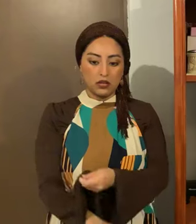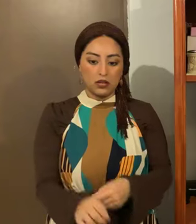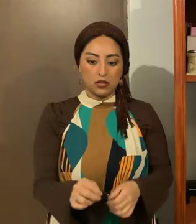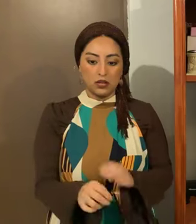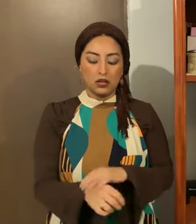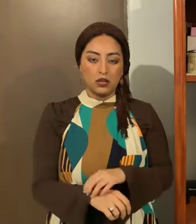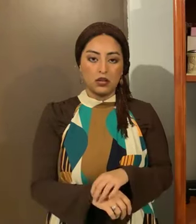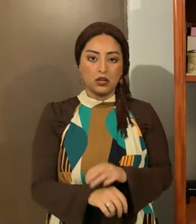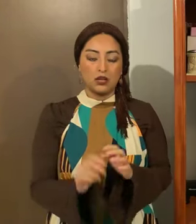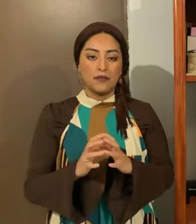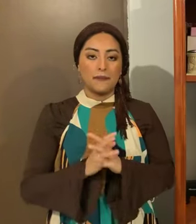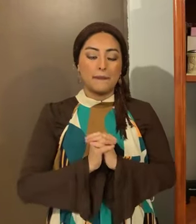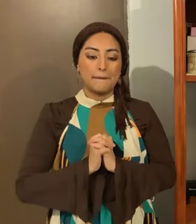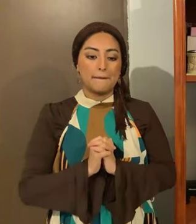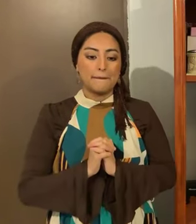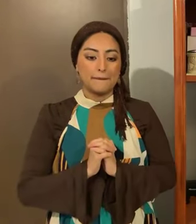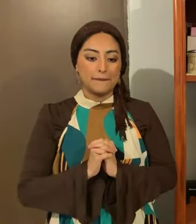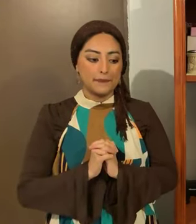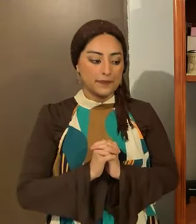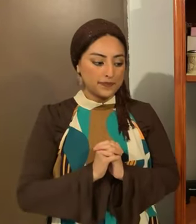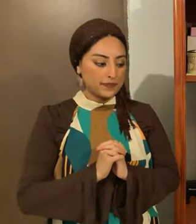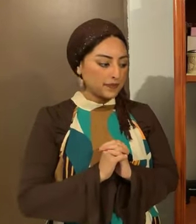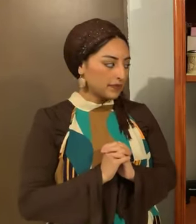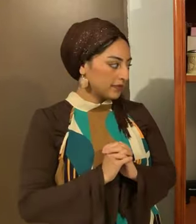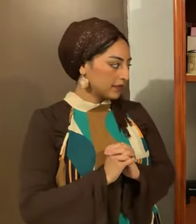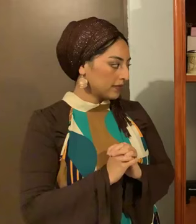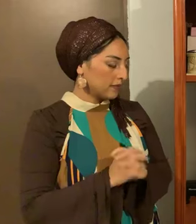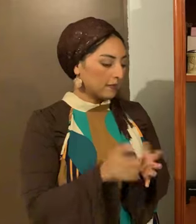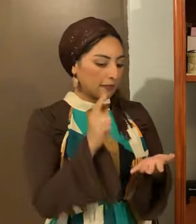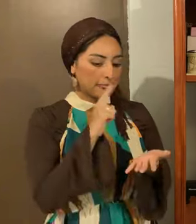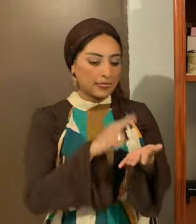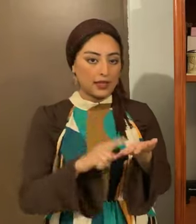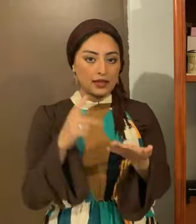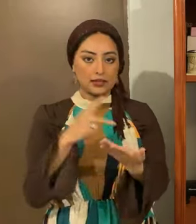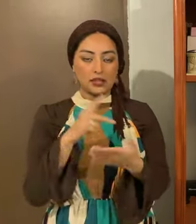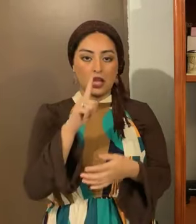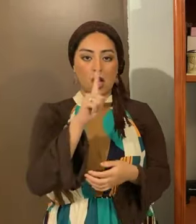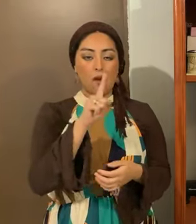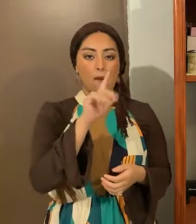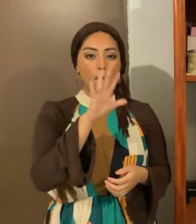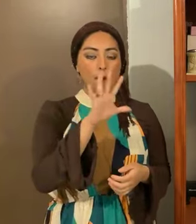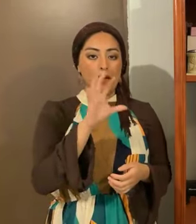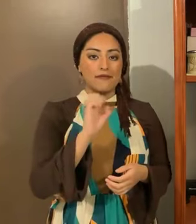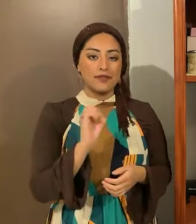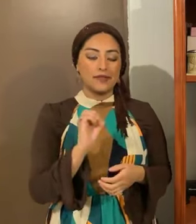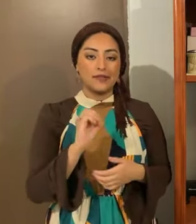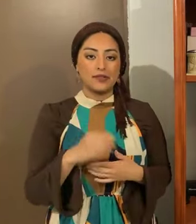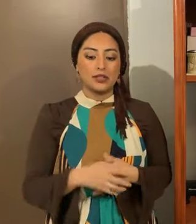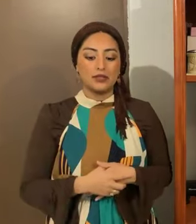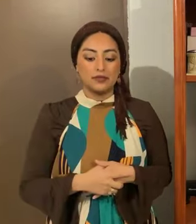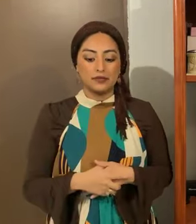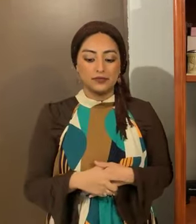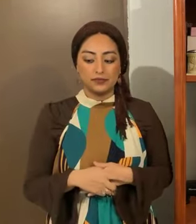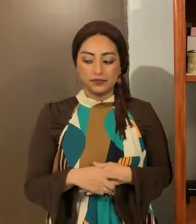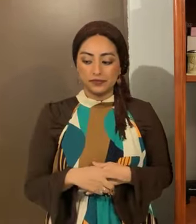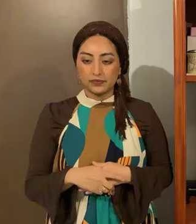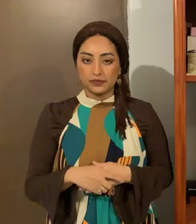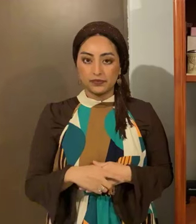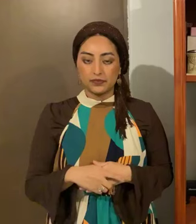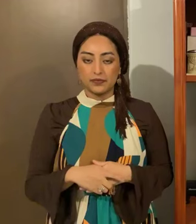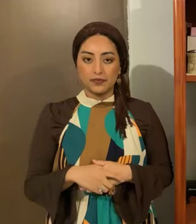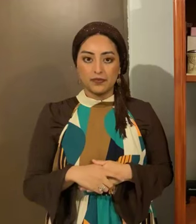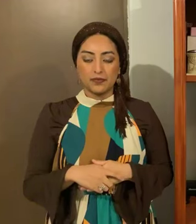todo lo de música hebrea y demás. Vamos al Salmo 150.